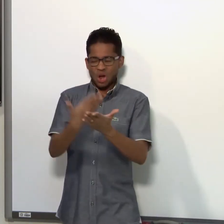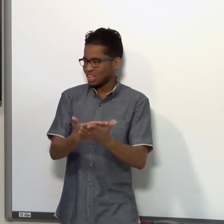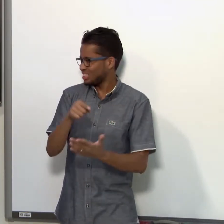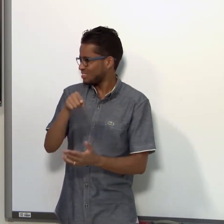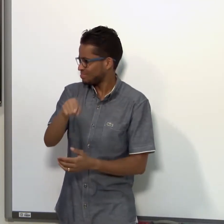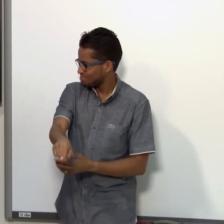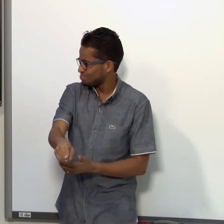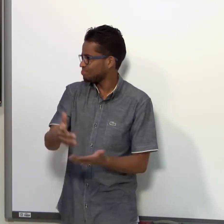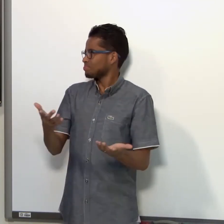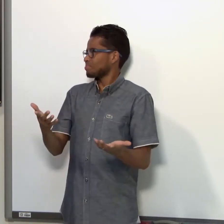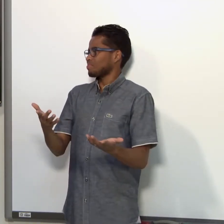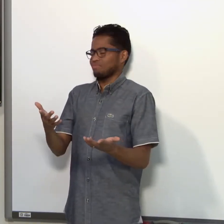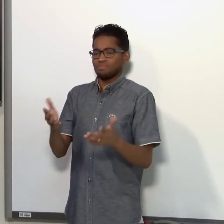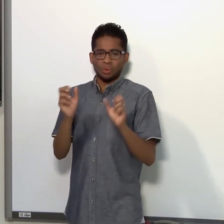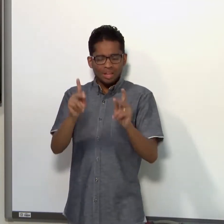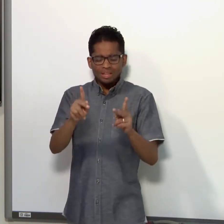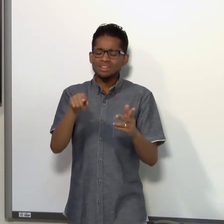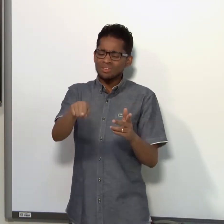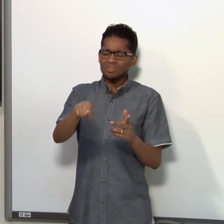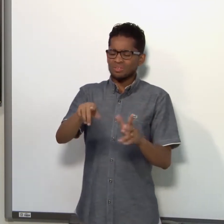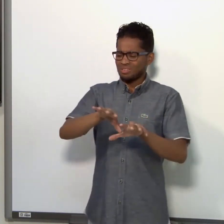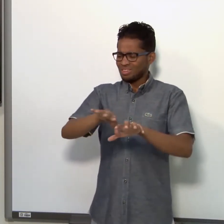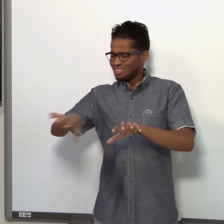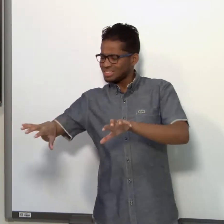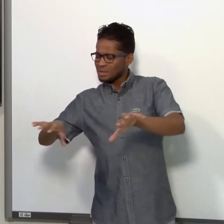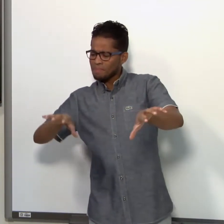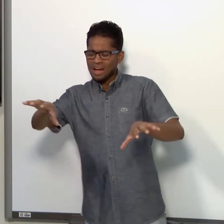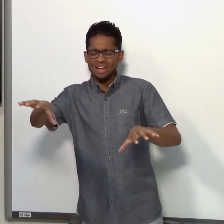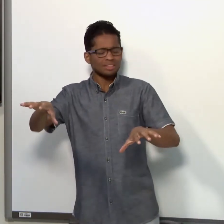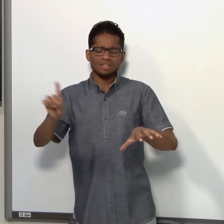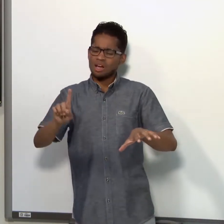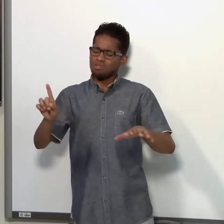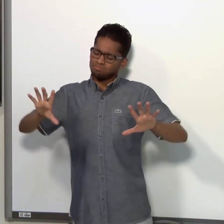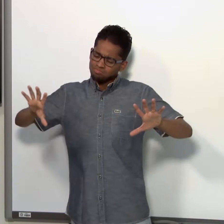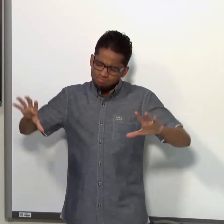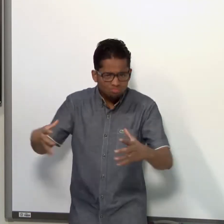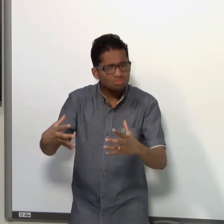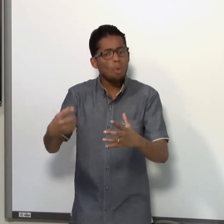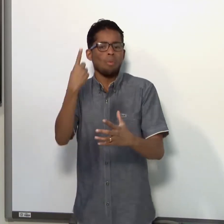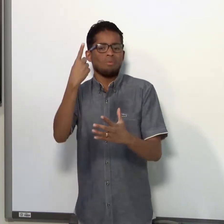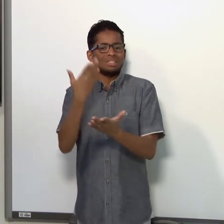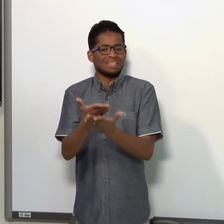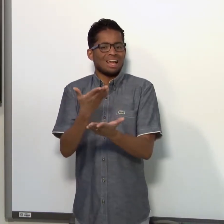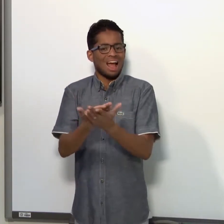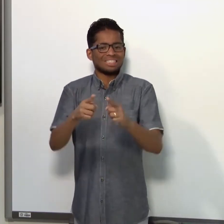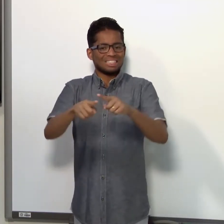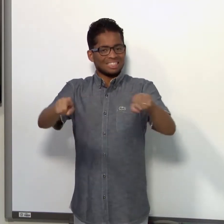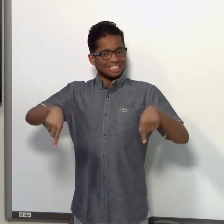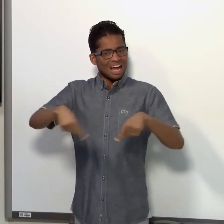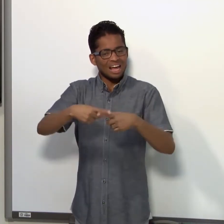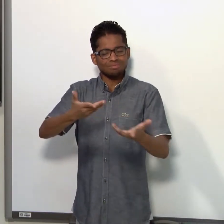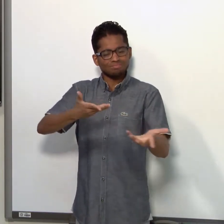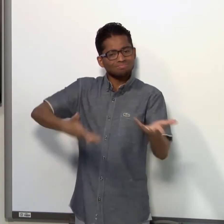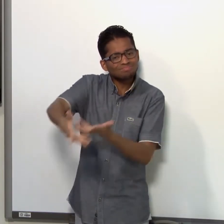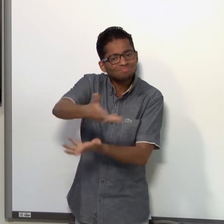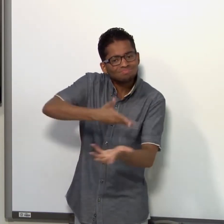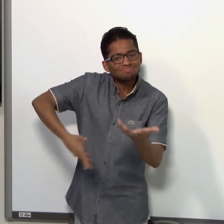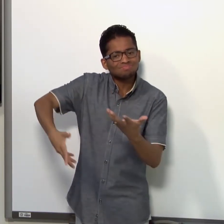Essa é a proposta da educação inclusiva. Ok? Então, não há separação.